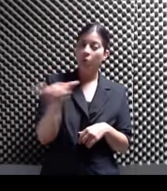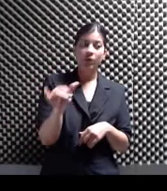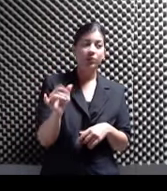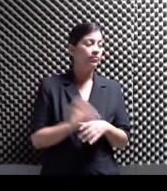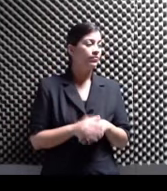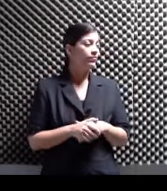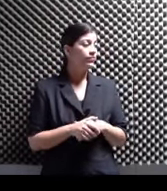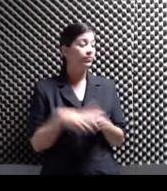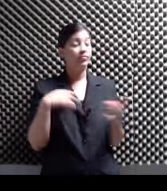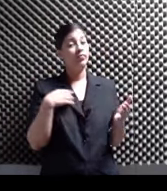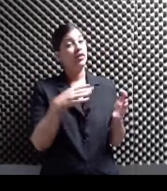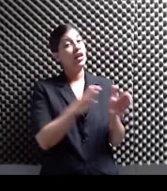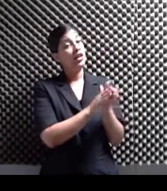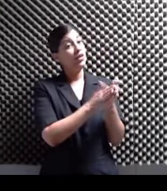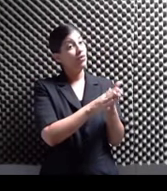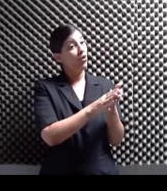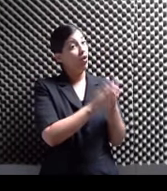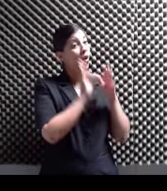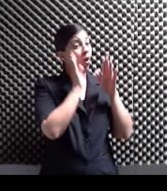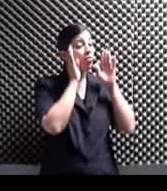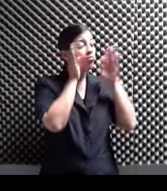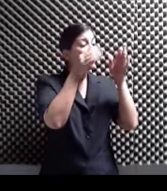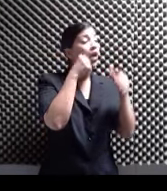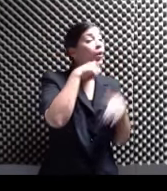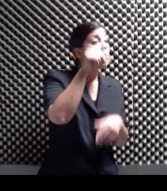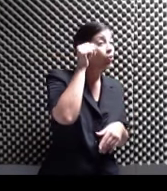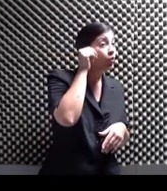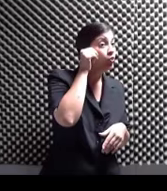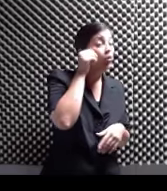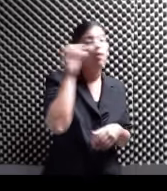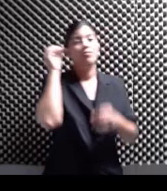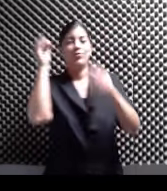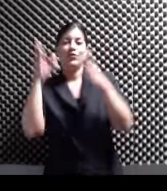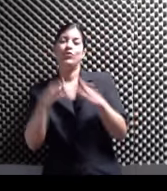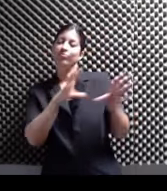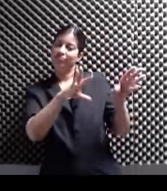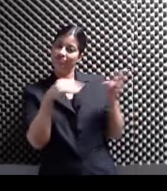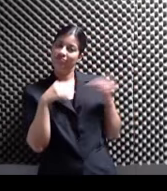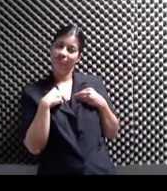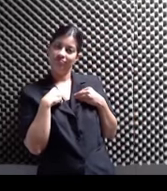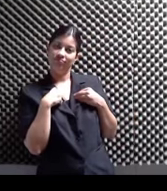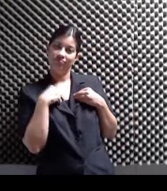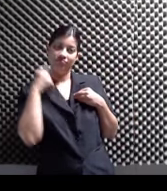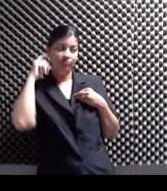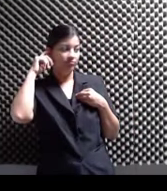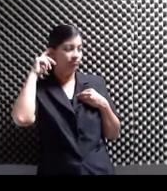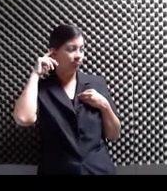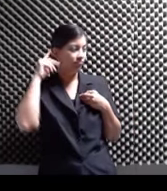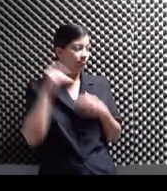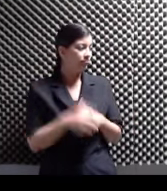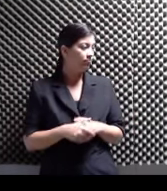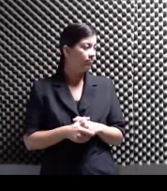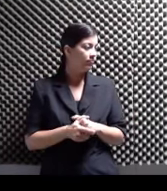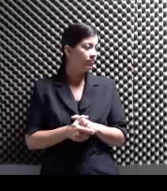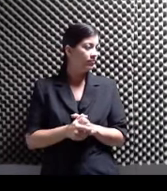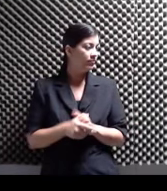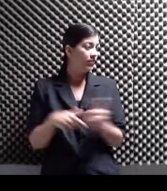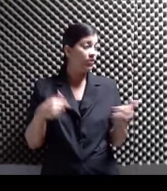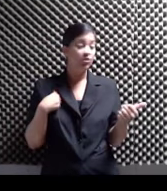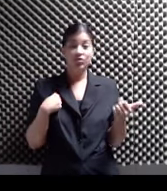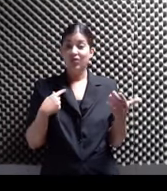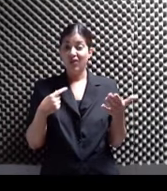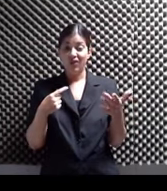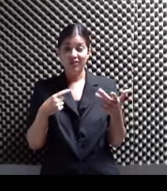aparecen los libros para adultos, pues he tenido una buena aceptación entre los profesores universitarios y mis compañeros escritores. Okay. Que por lo menos no he sentido ningún